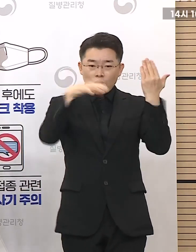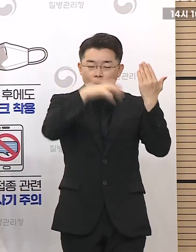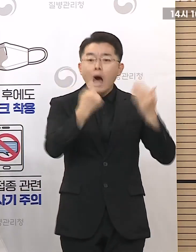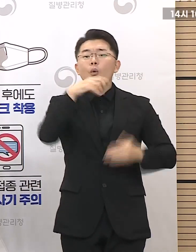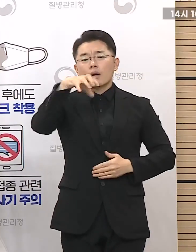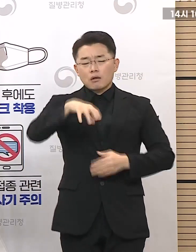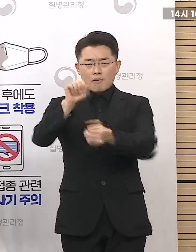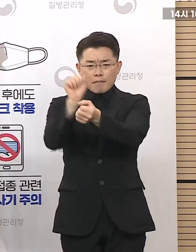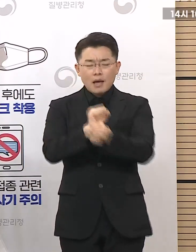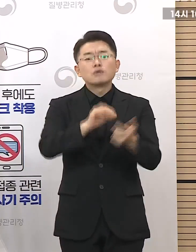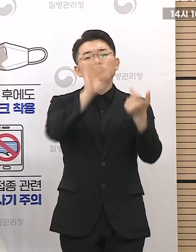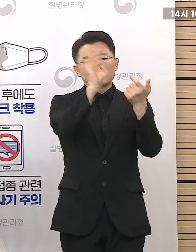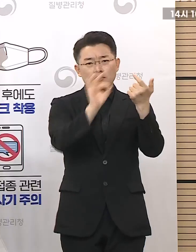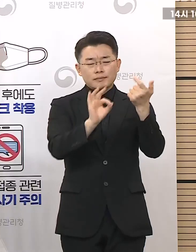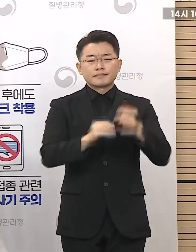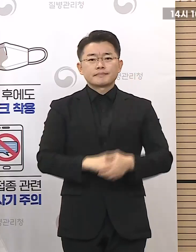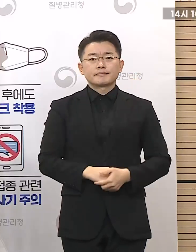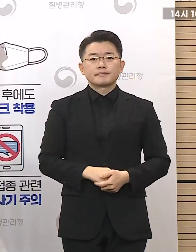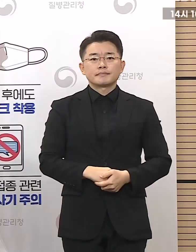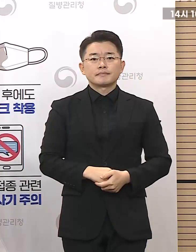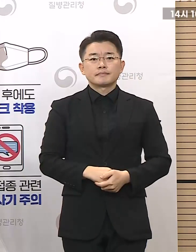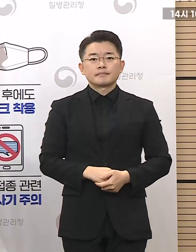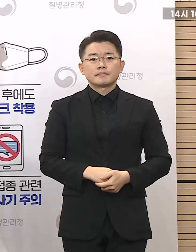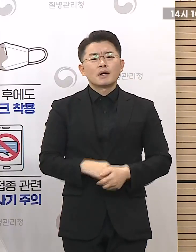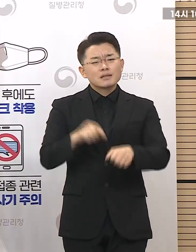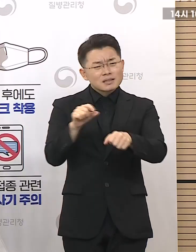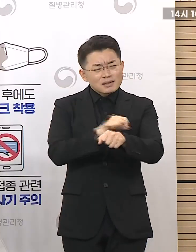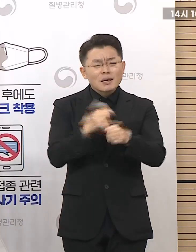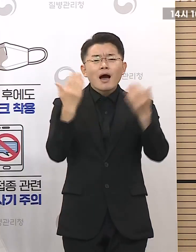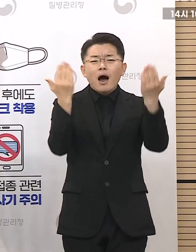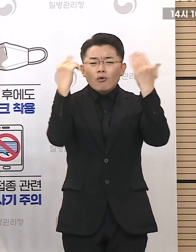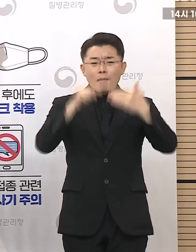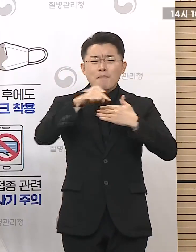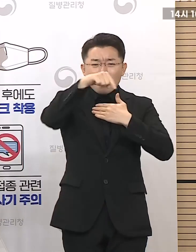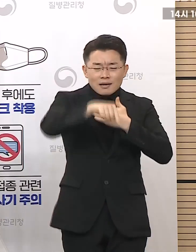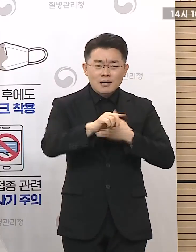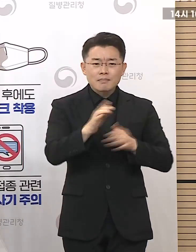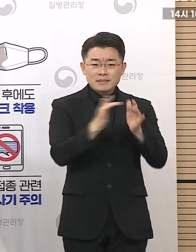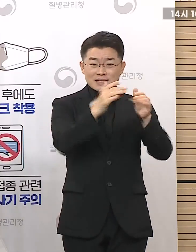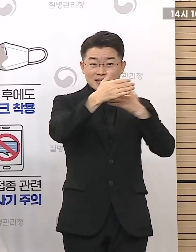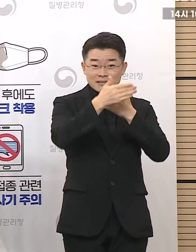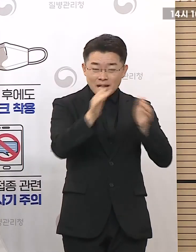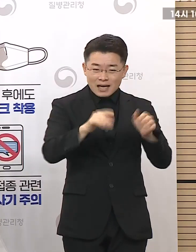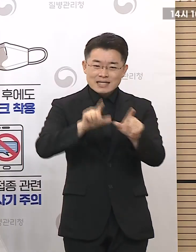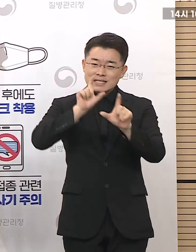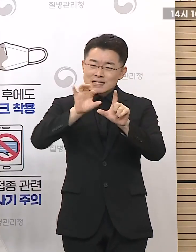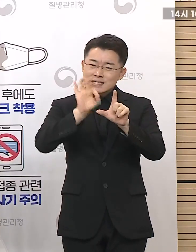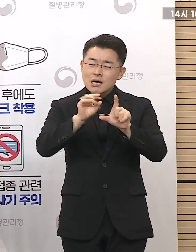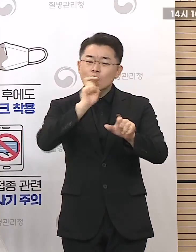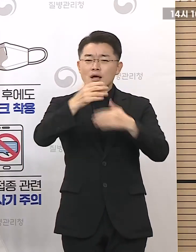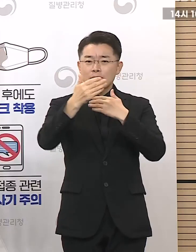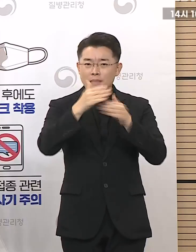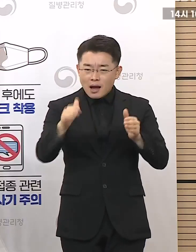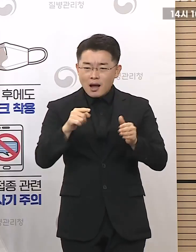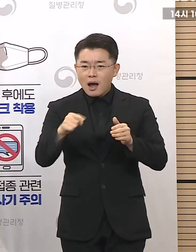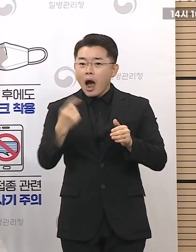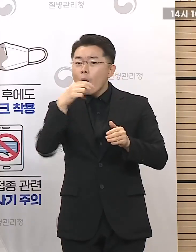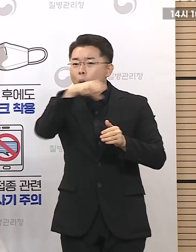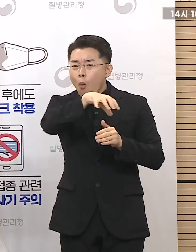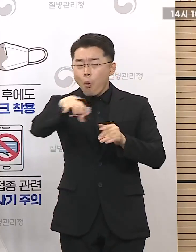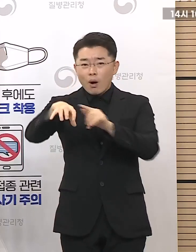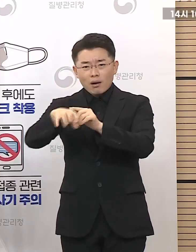내에서 발생하였습니다. 그리고 PC방, 코인 노래방, 학원 등 학교 외부 활동을